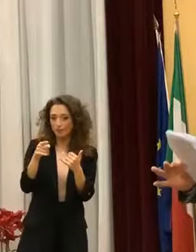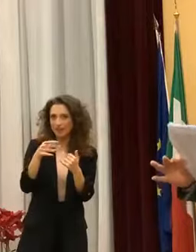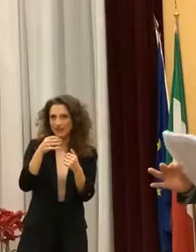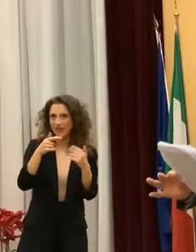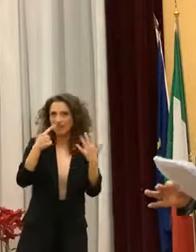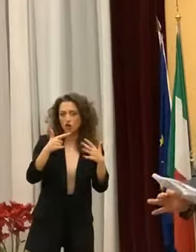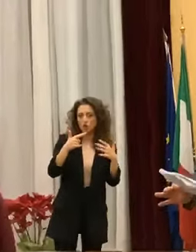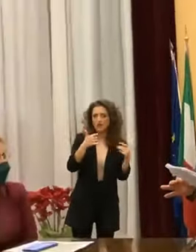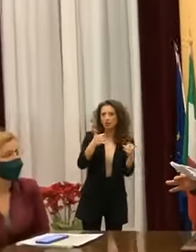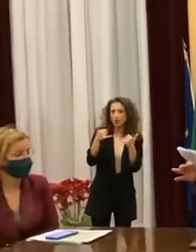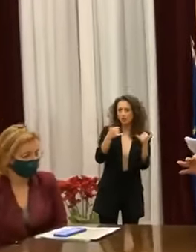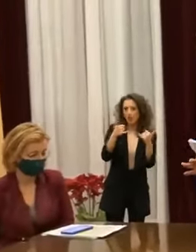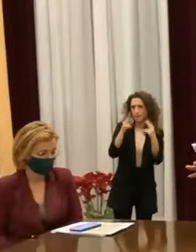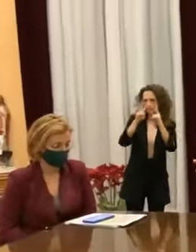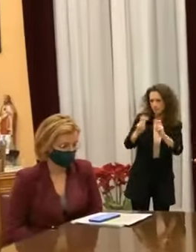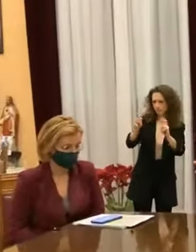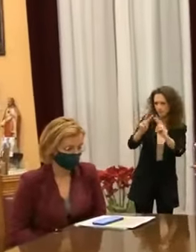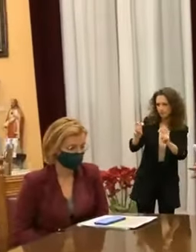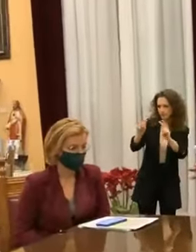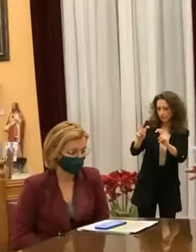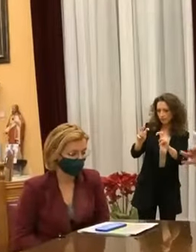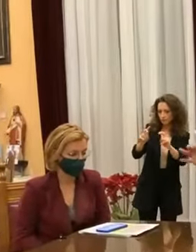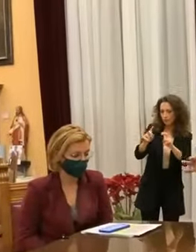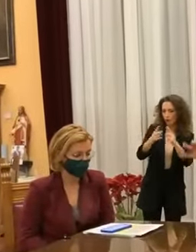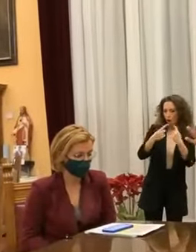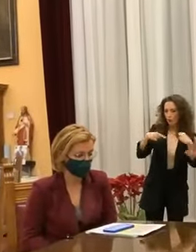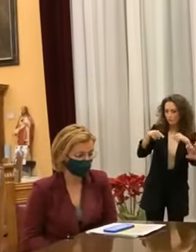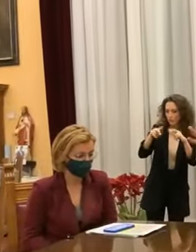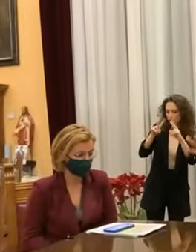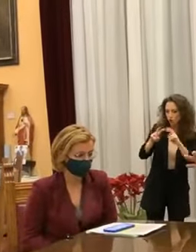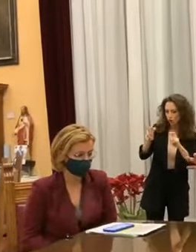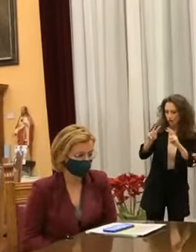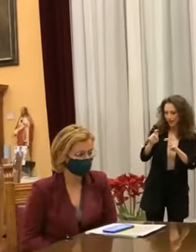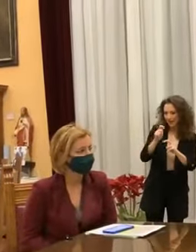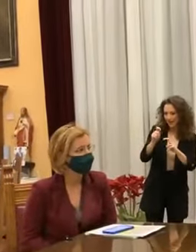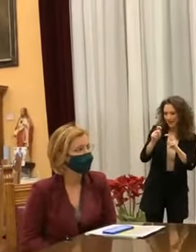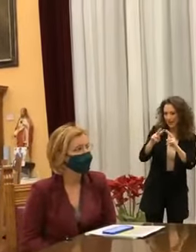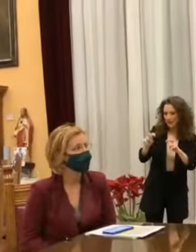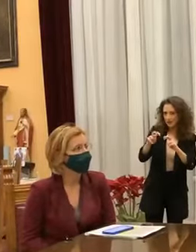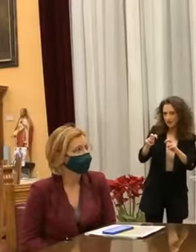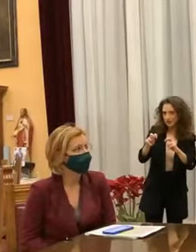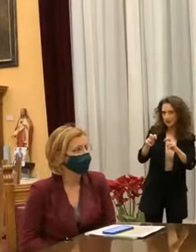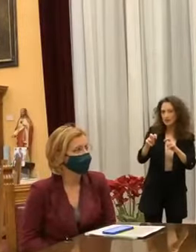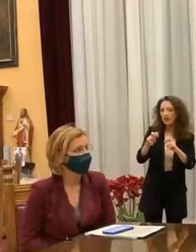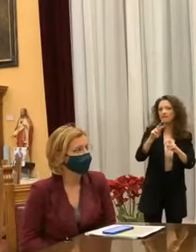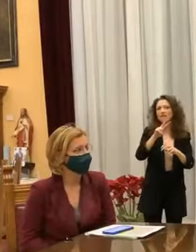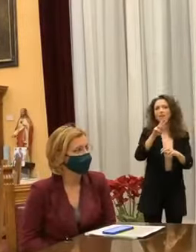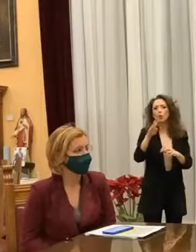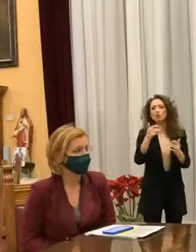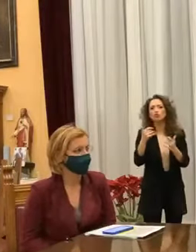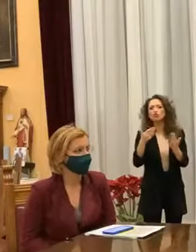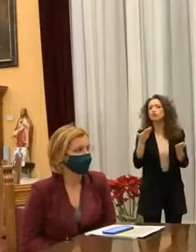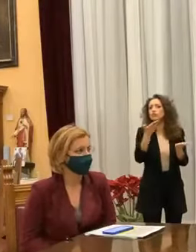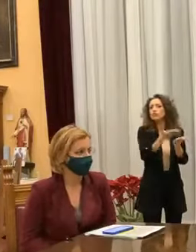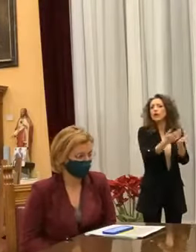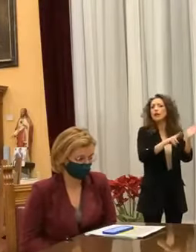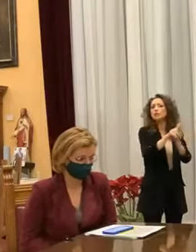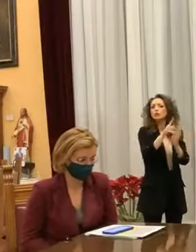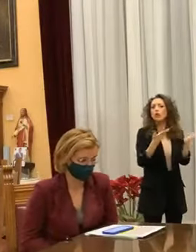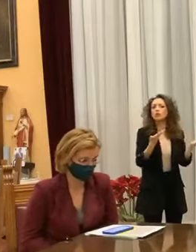di dicembre e la commissione d'inchiesta il 24 di dicembre ha depositato le risultanze. Il 24